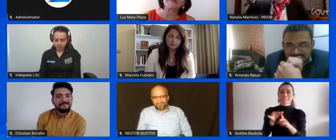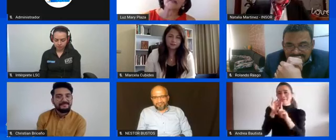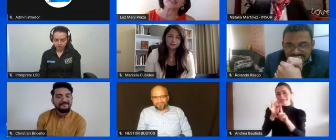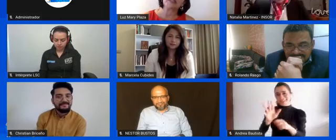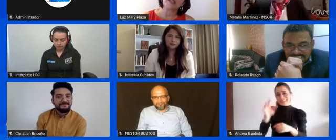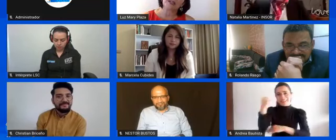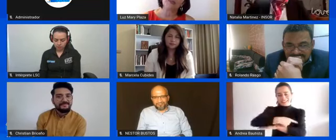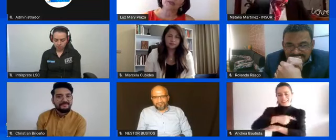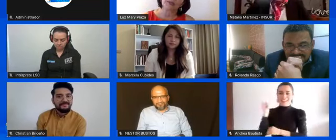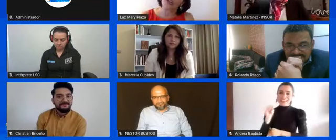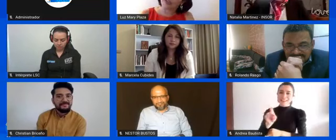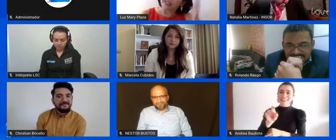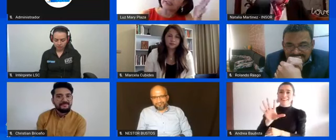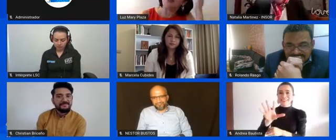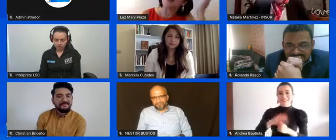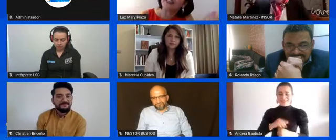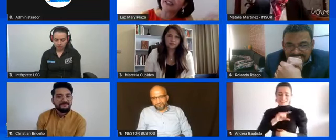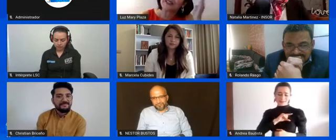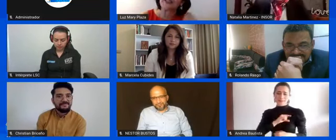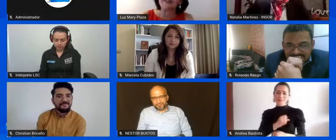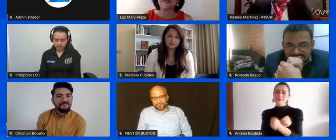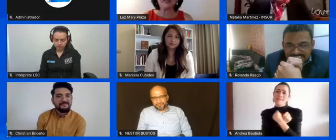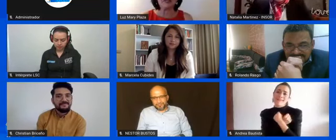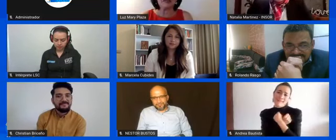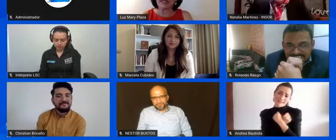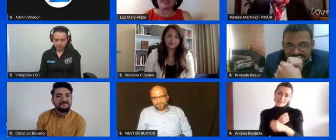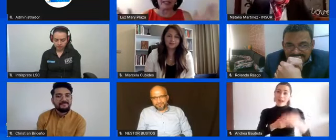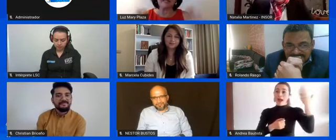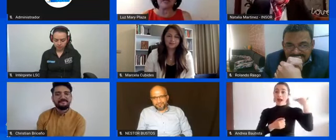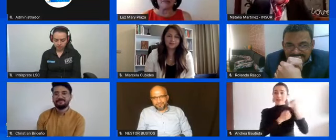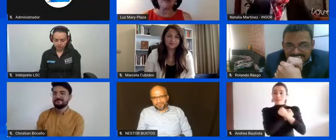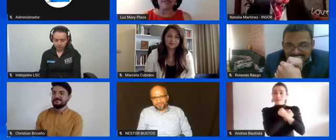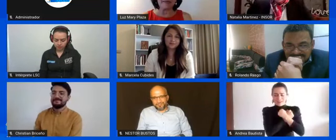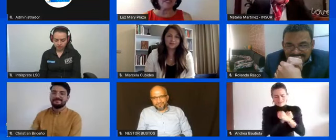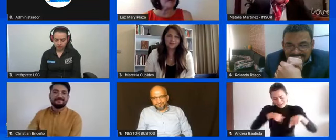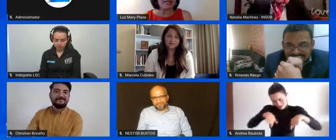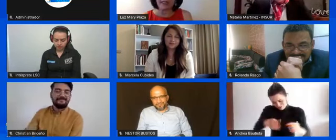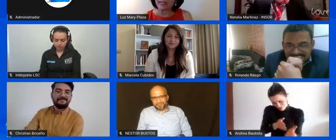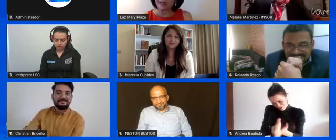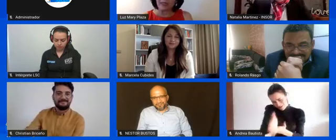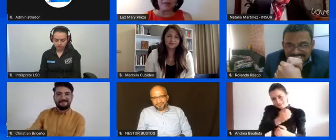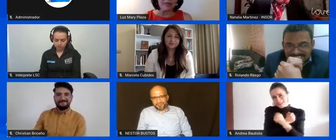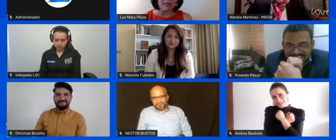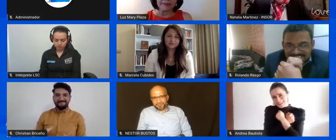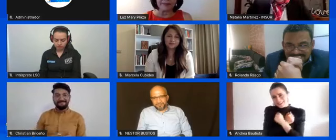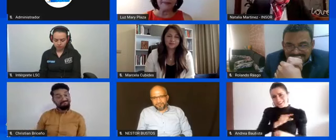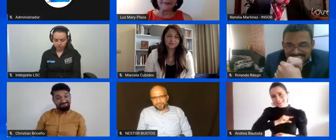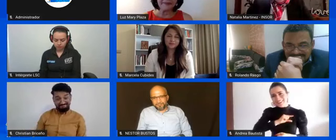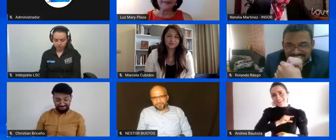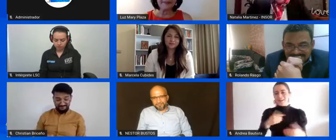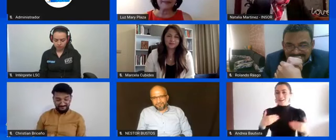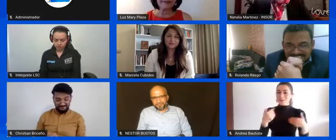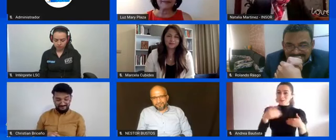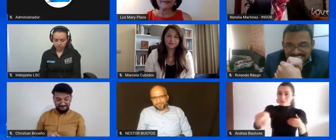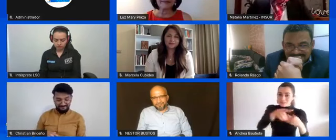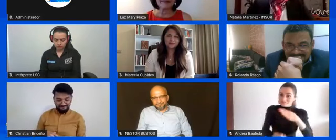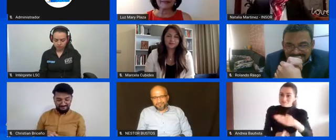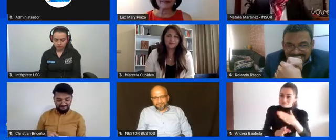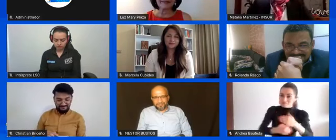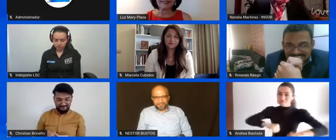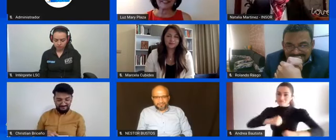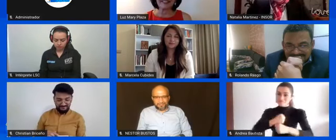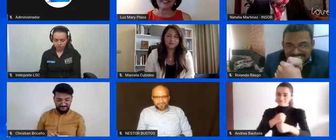que quiero mucho. No lo quise, lo quiero todavía mucho. Y me alegra, todavía. Y me alegra que les vaya muy bien.